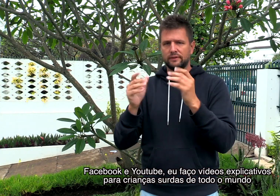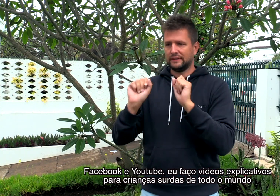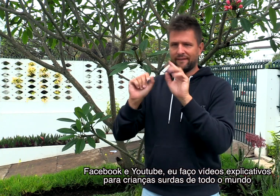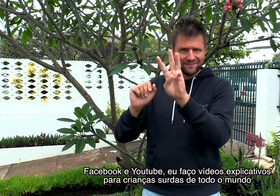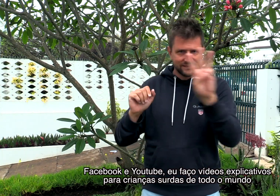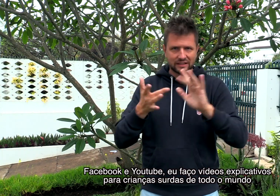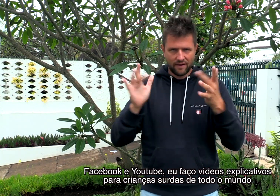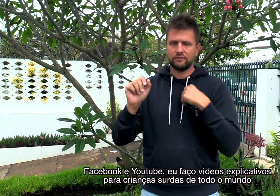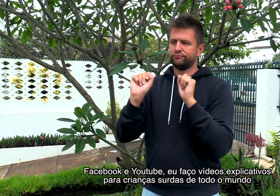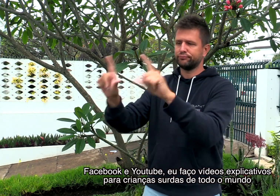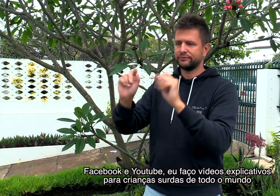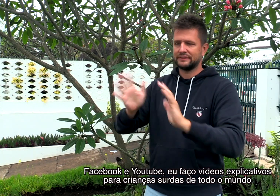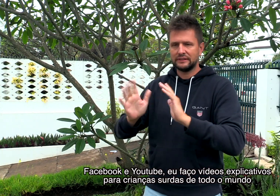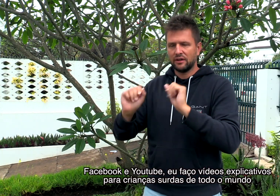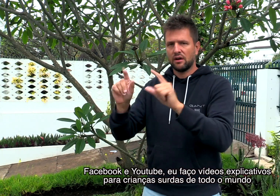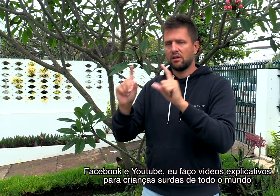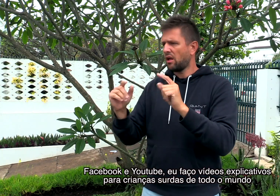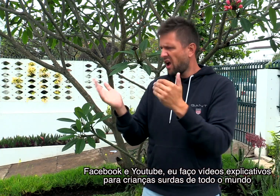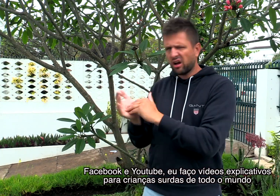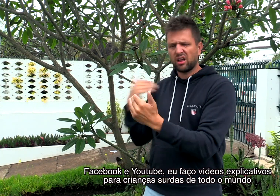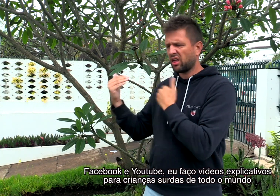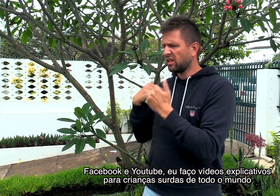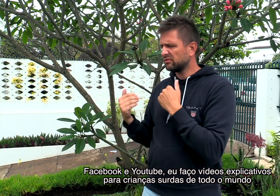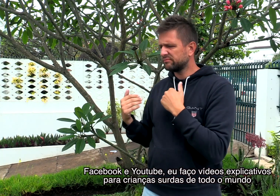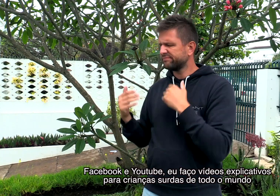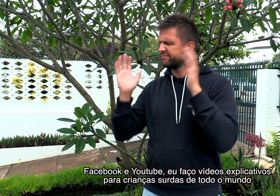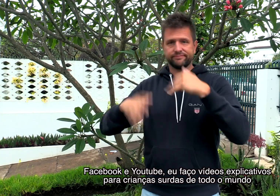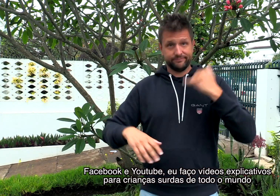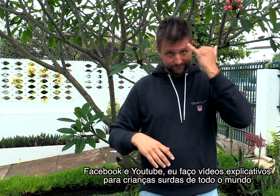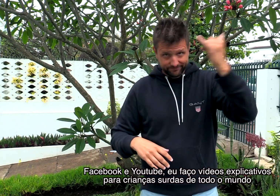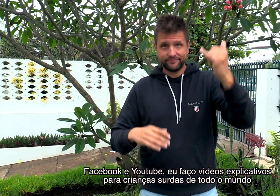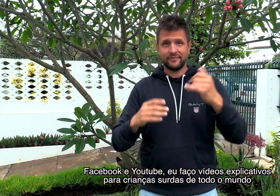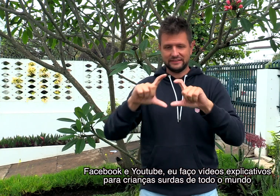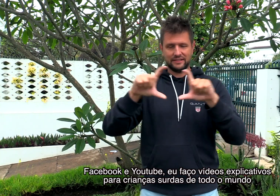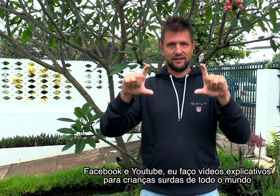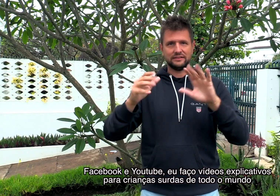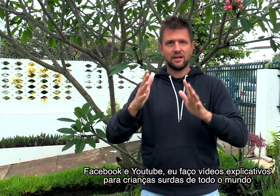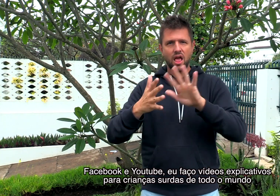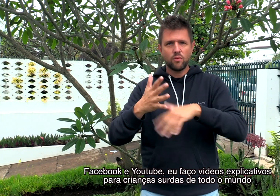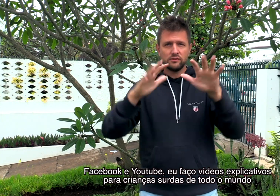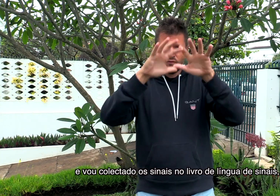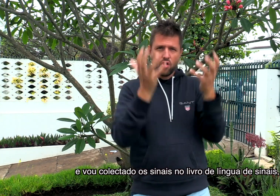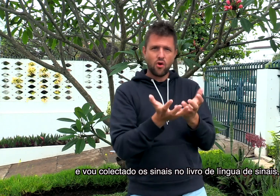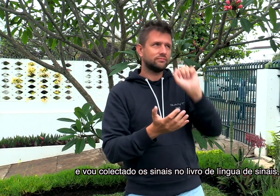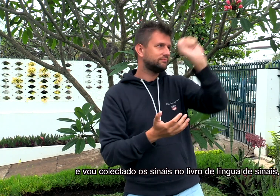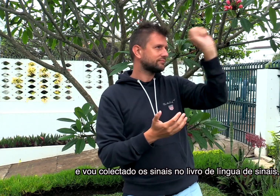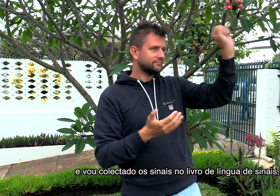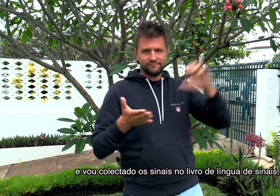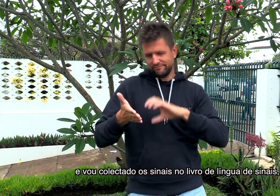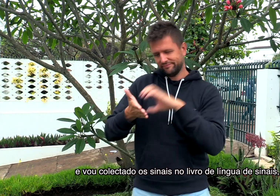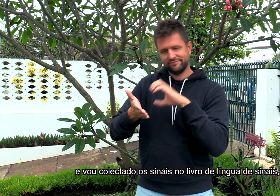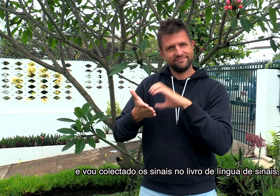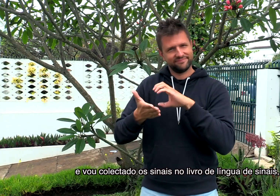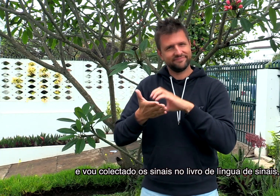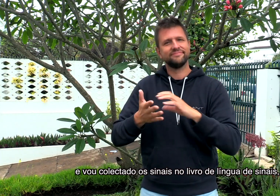Facebook e YouTube. Eu faço vídeos explicativos para crianças surdas de todo o mundo e vou